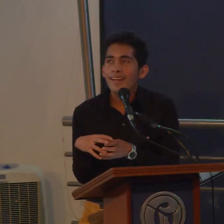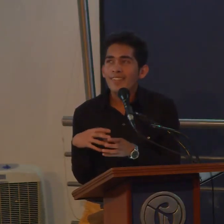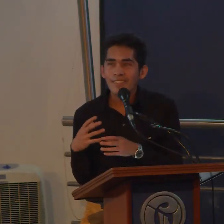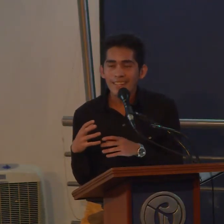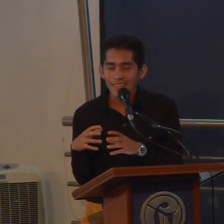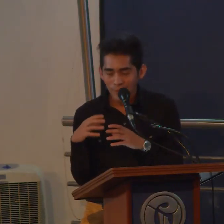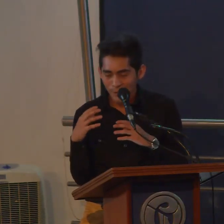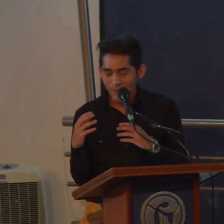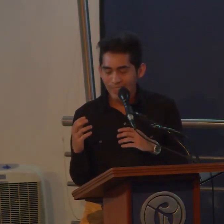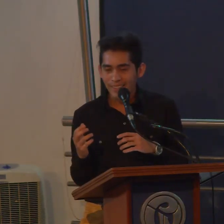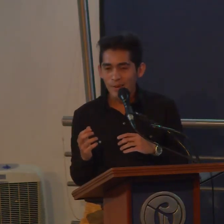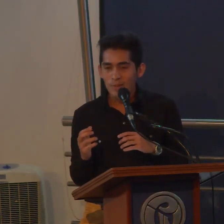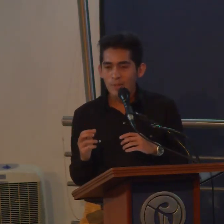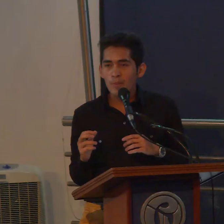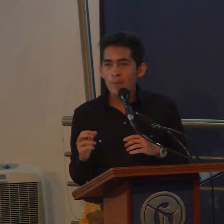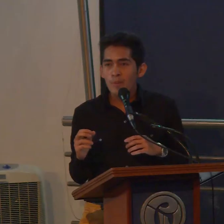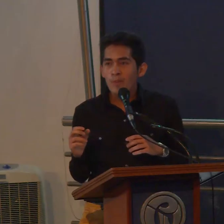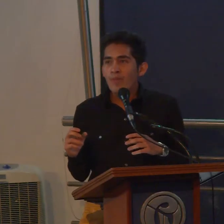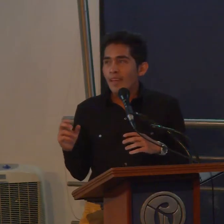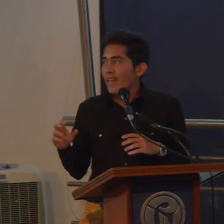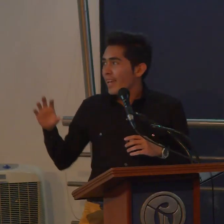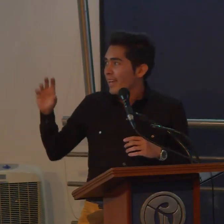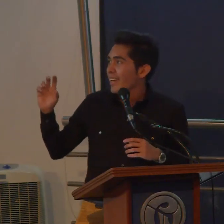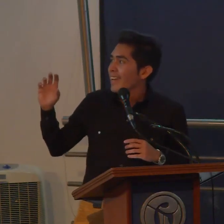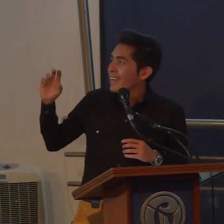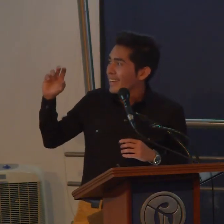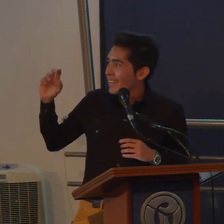a socializar, bueno, como que intentábamos como